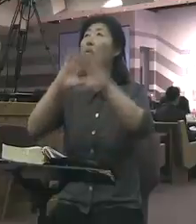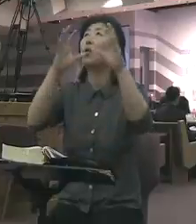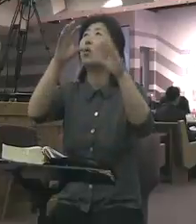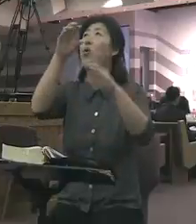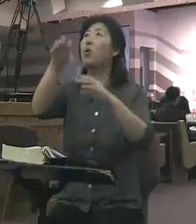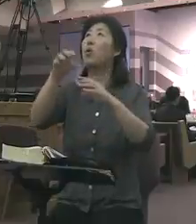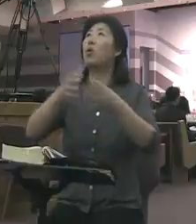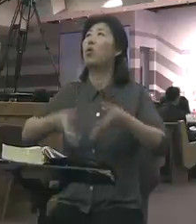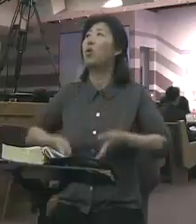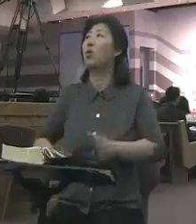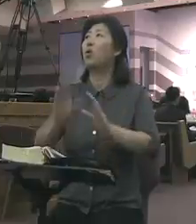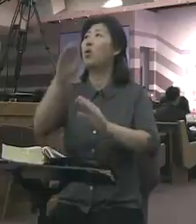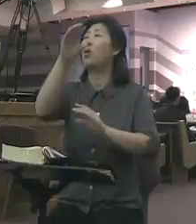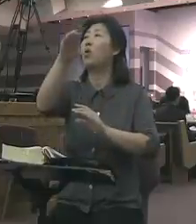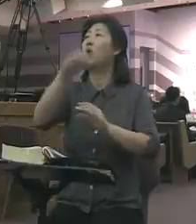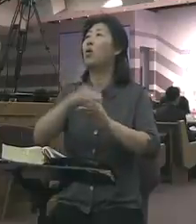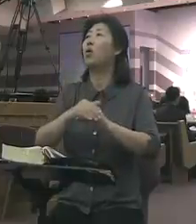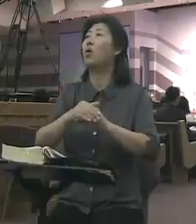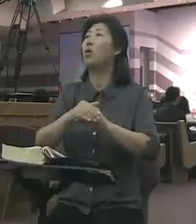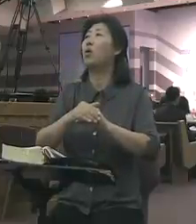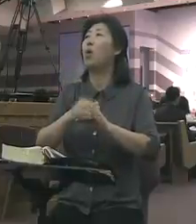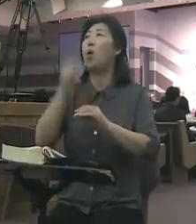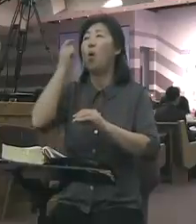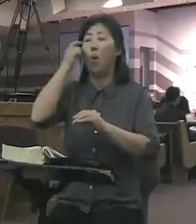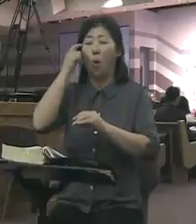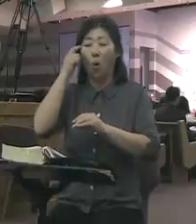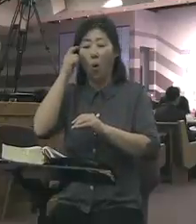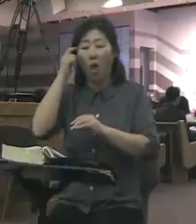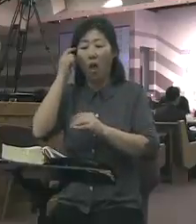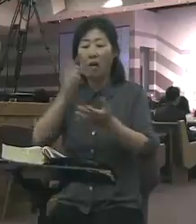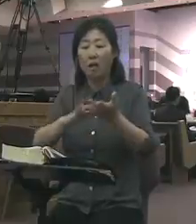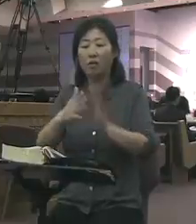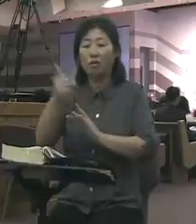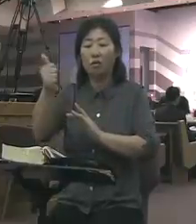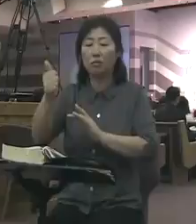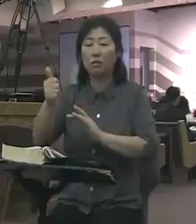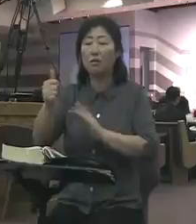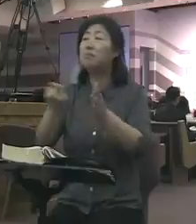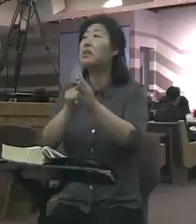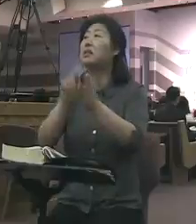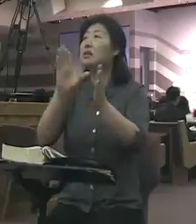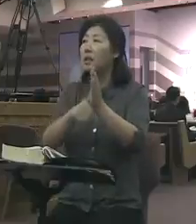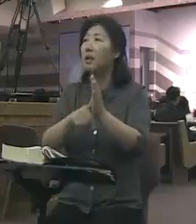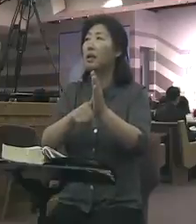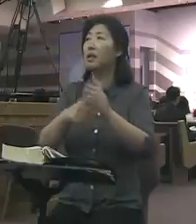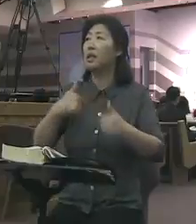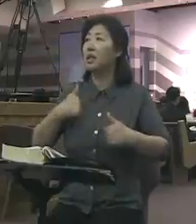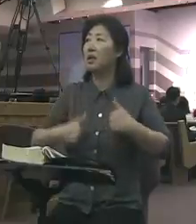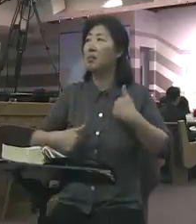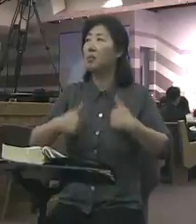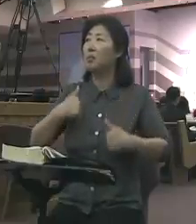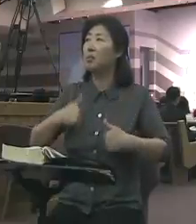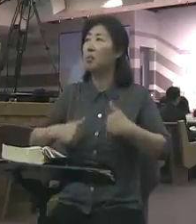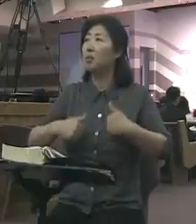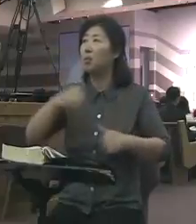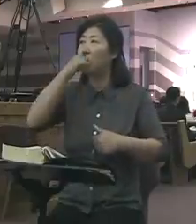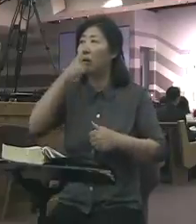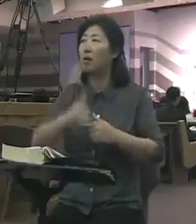봤습니다. 왜 예수 믿을 때 기쁨입니까? 여러분 예수님 믿으면은 세상에서 억누르지 못하는